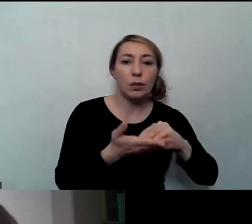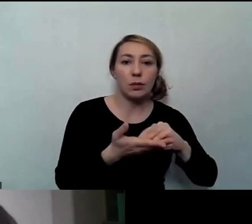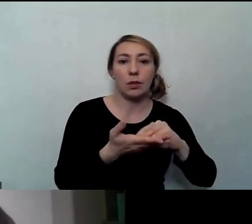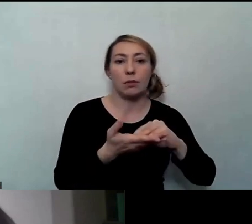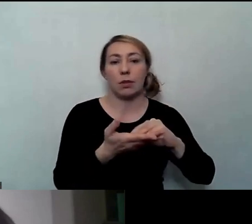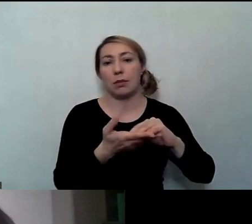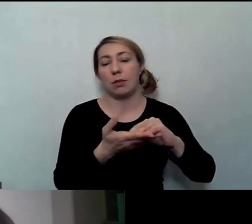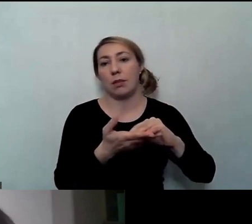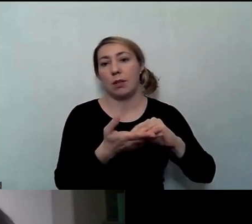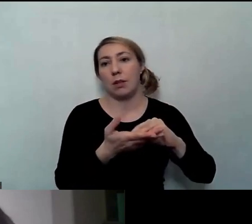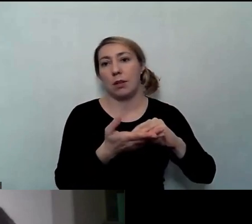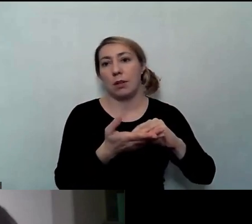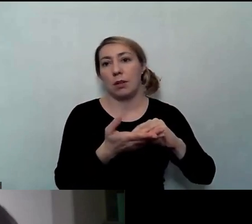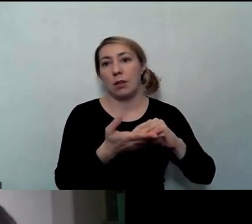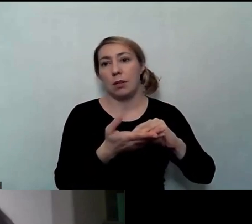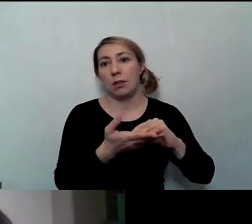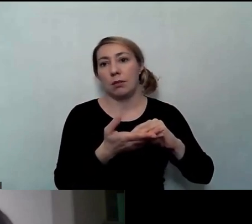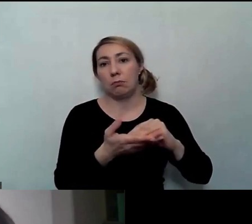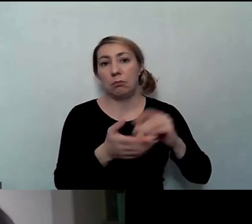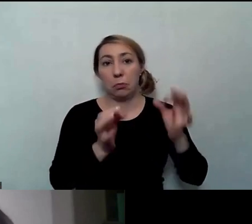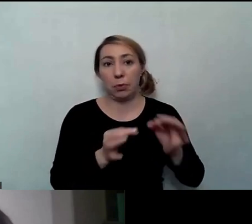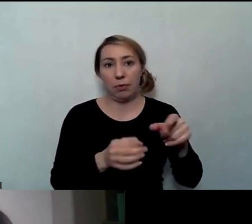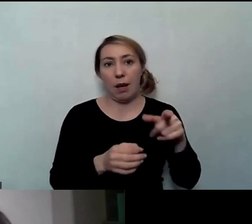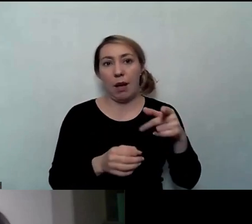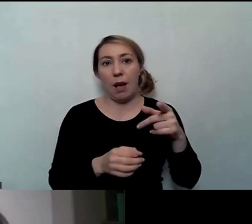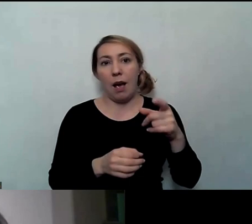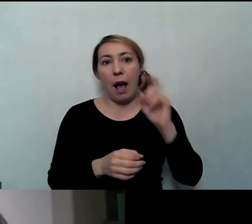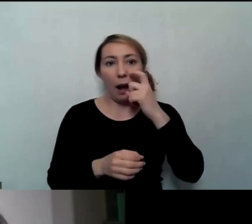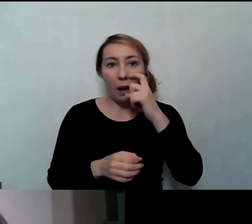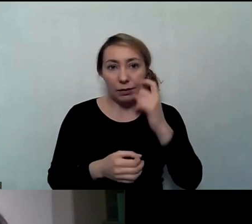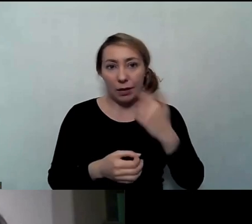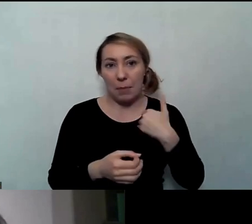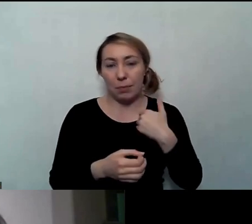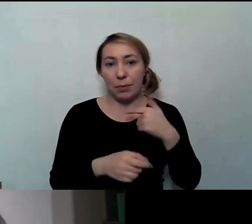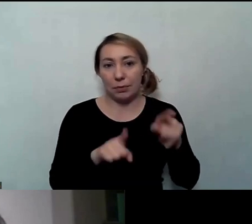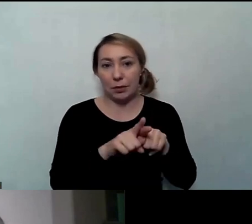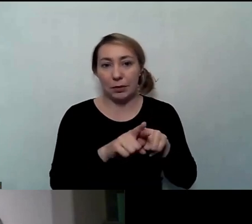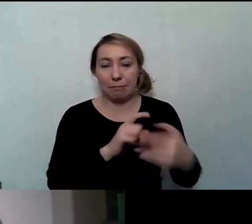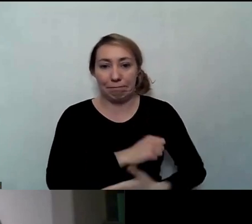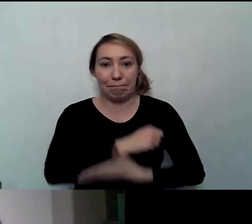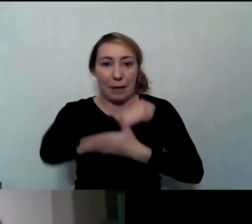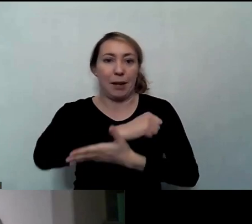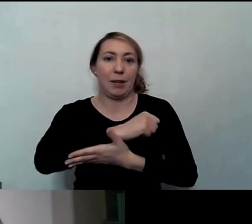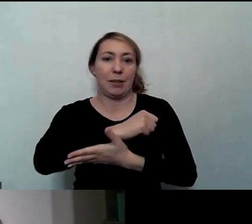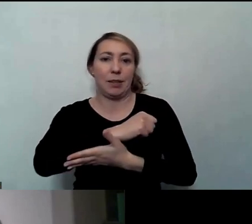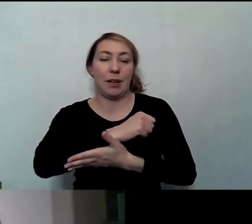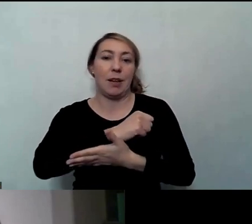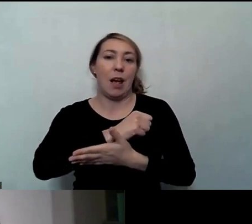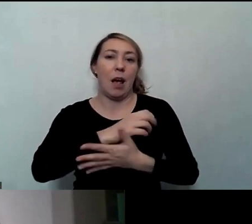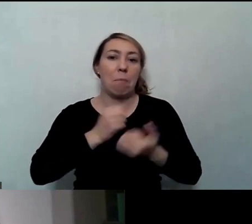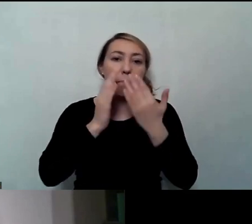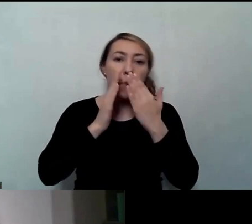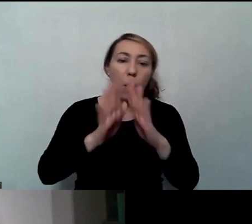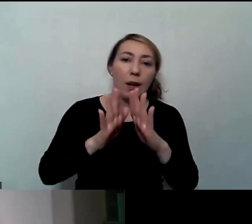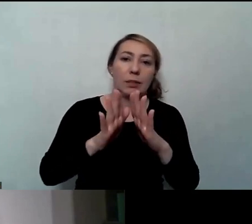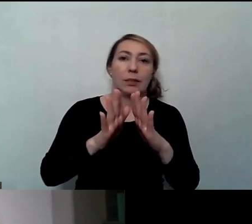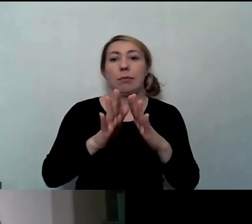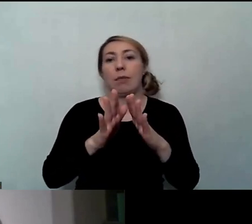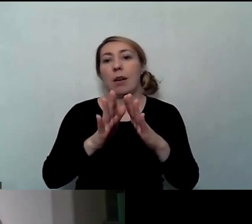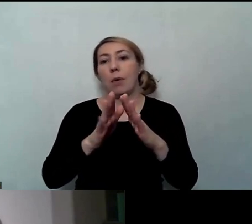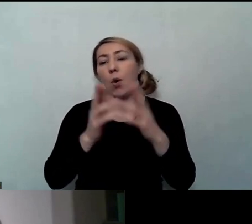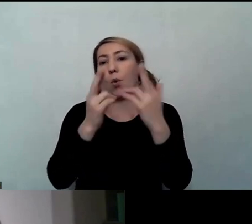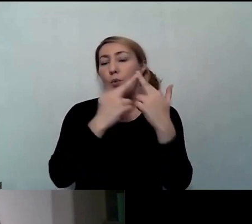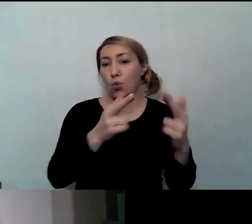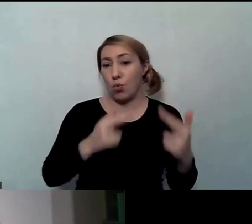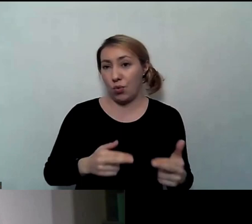przykład obecna tu Karina, tak, która była dla nas też wsparciem takim, że pokazywała nam